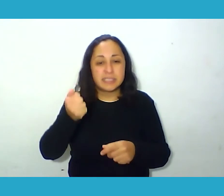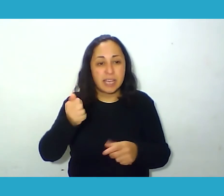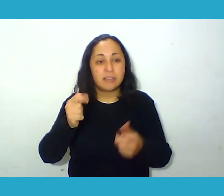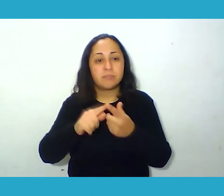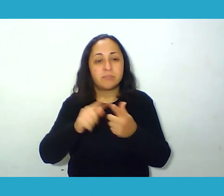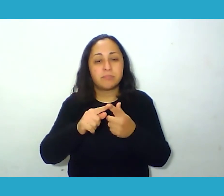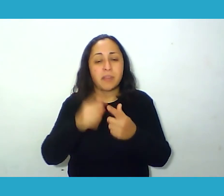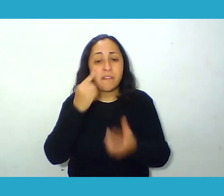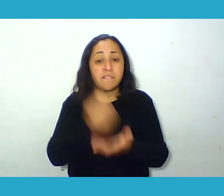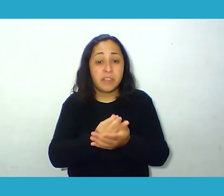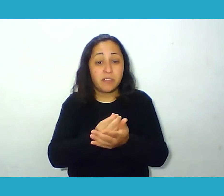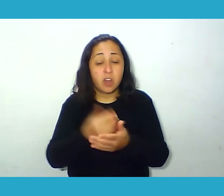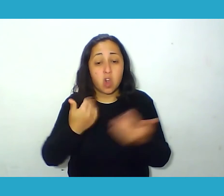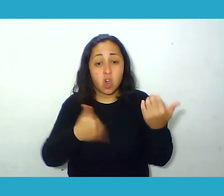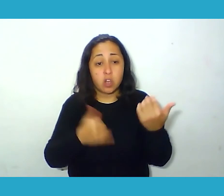Cosquín.